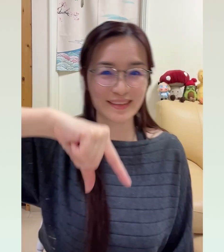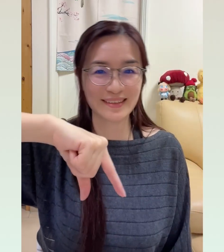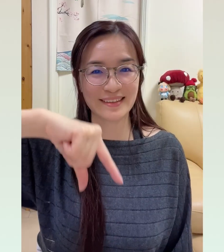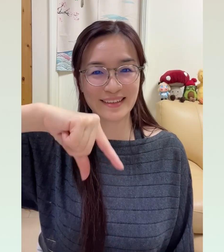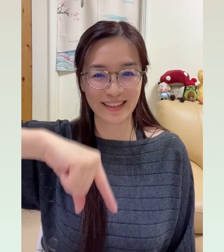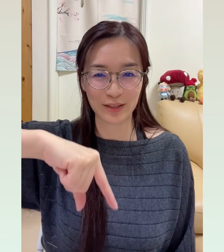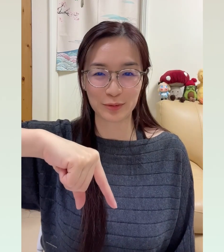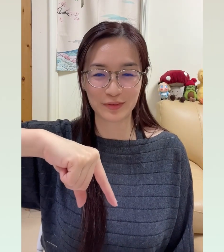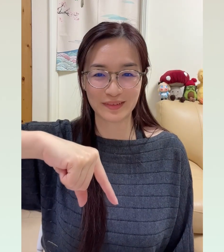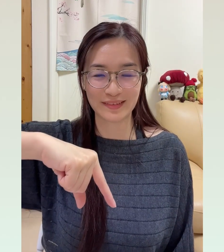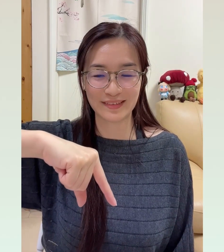Q